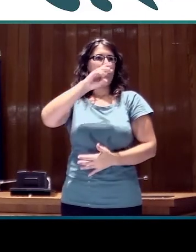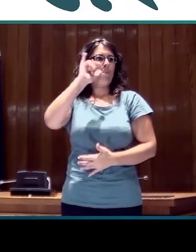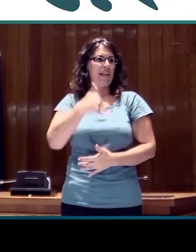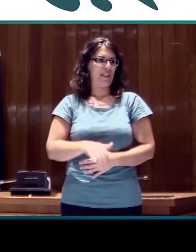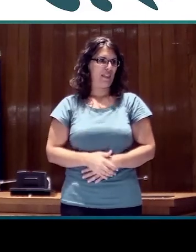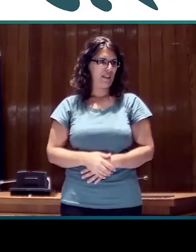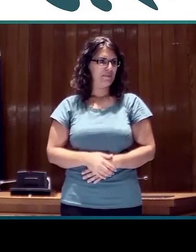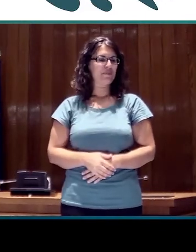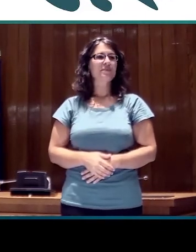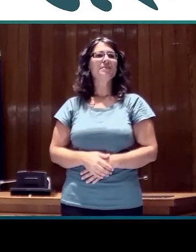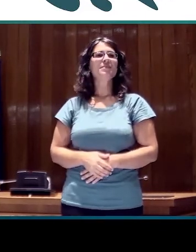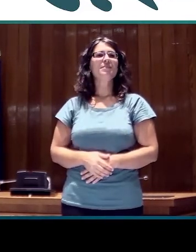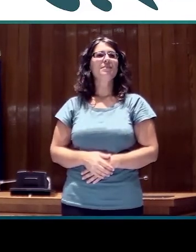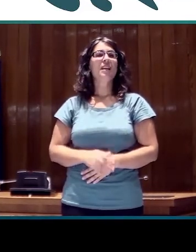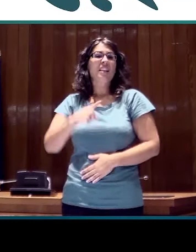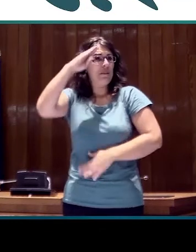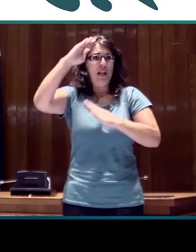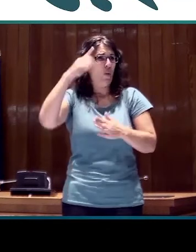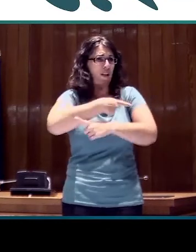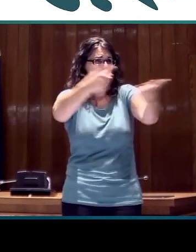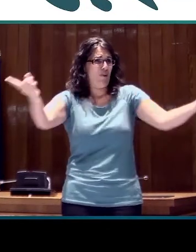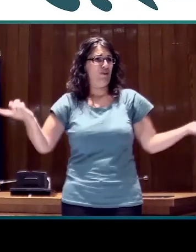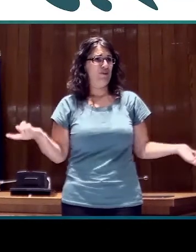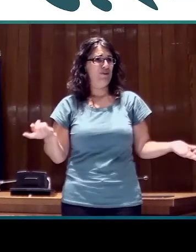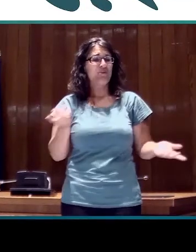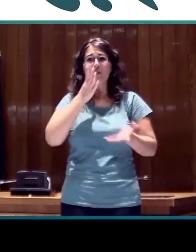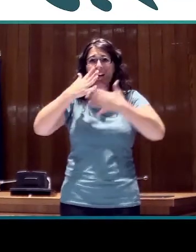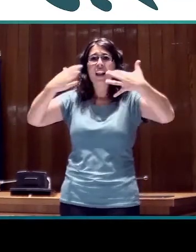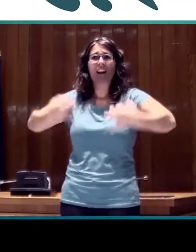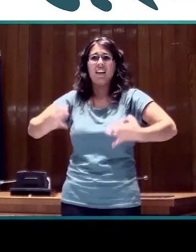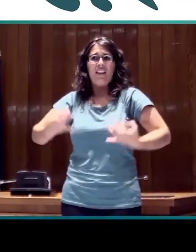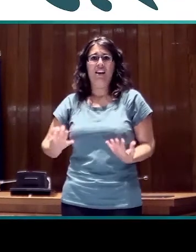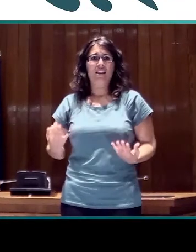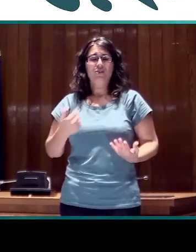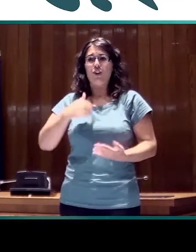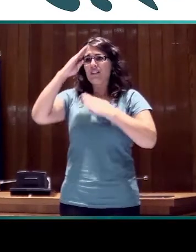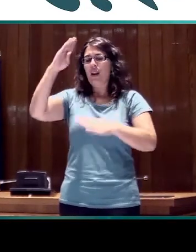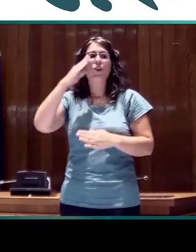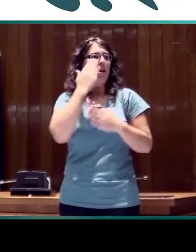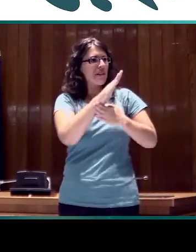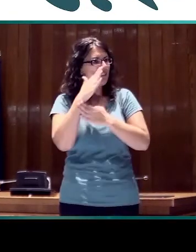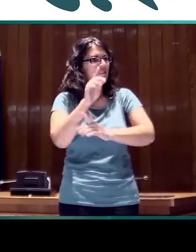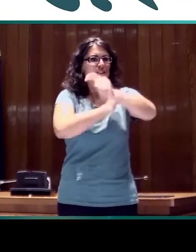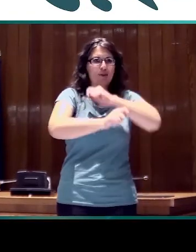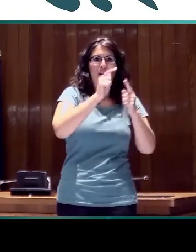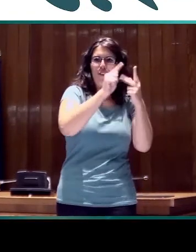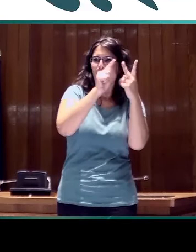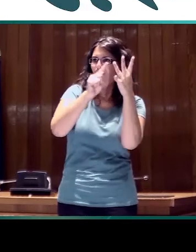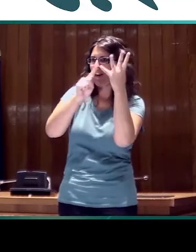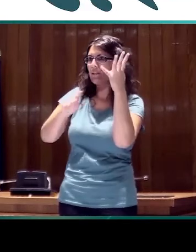esto es saludar a poco a los representantes de las asociaciones pero a los realmente más importante que sois